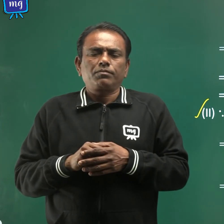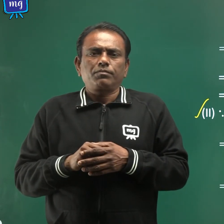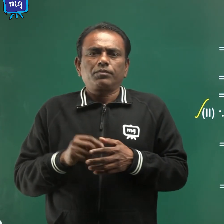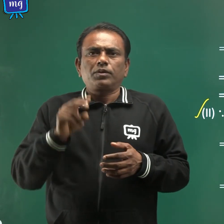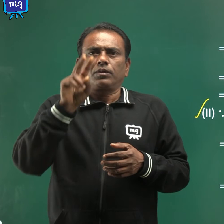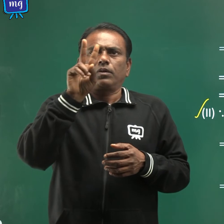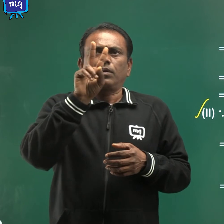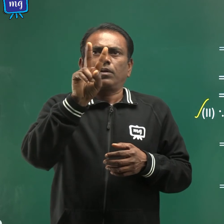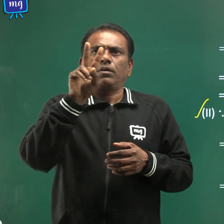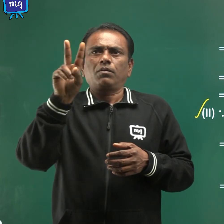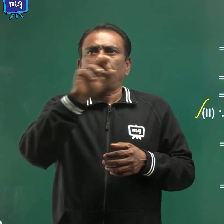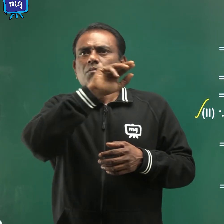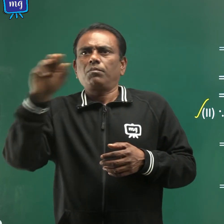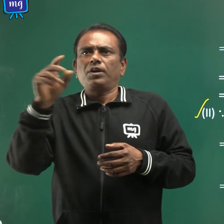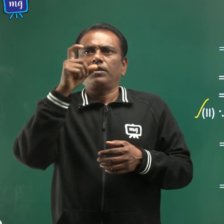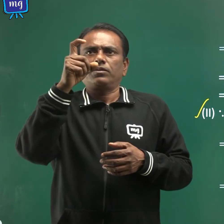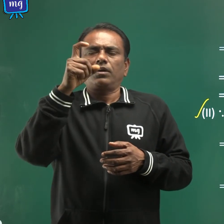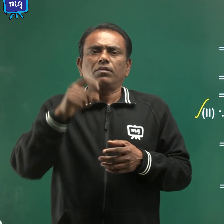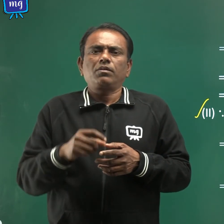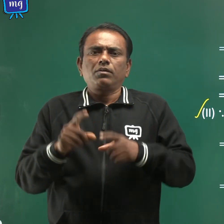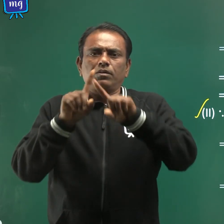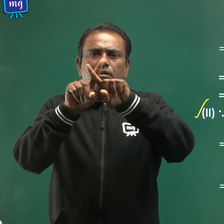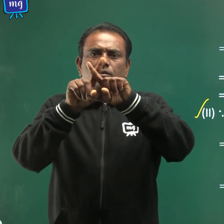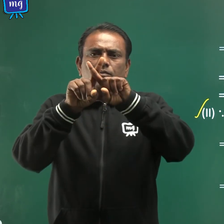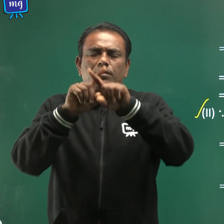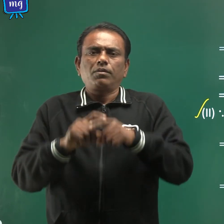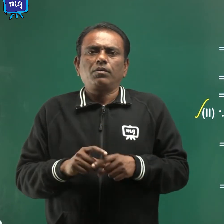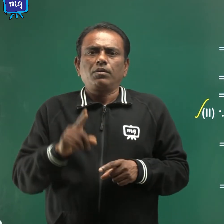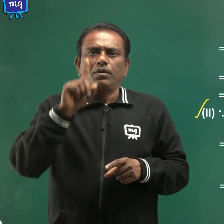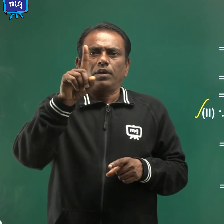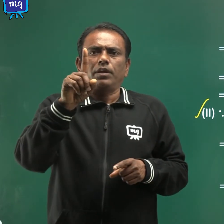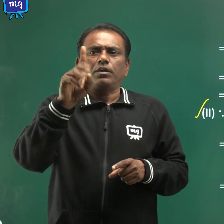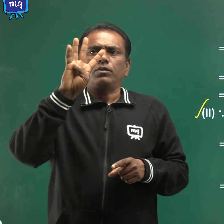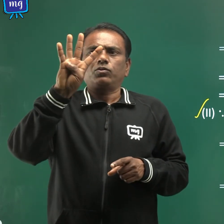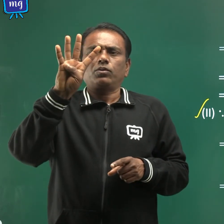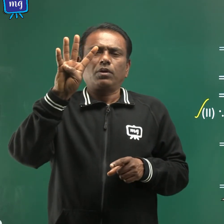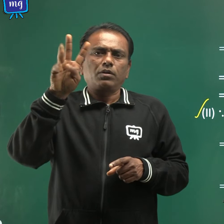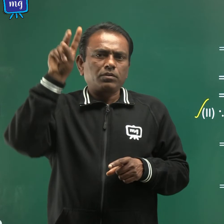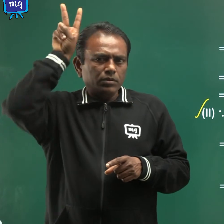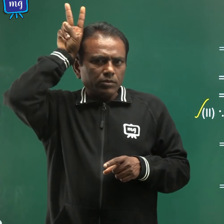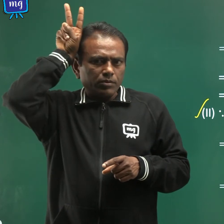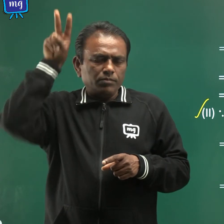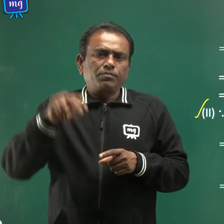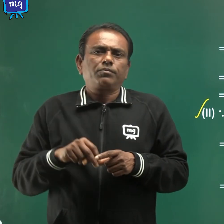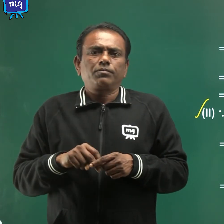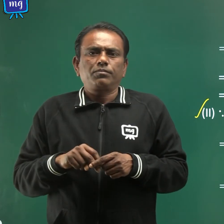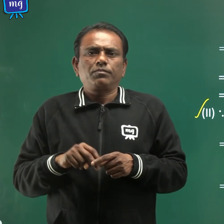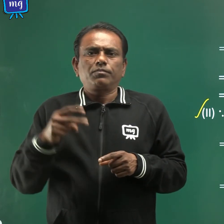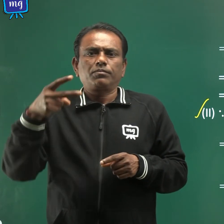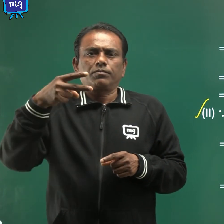हां भाई छोटे साथ कि * 14 यौन क् के